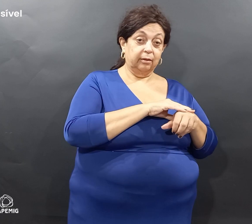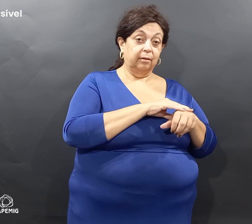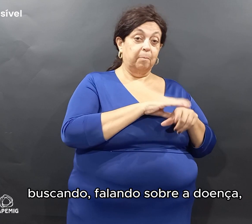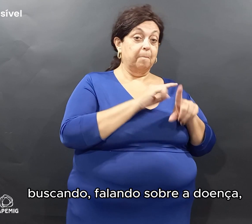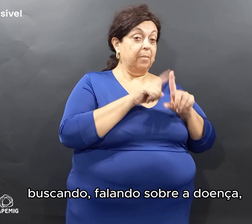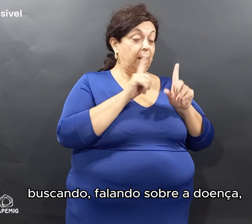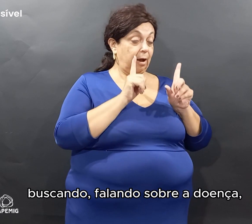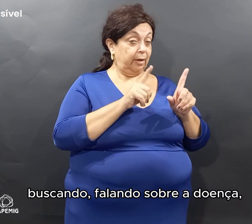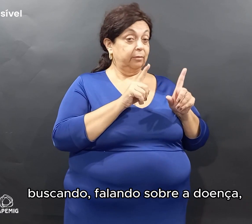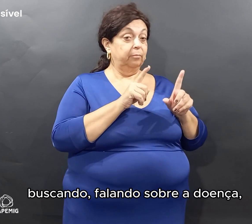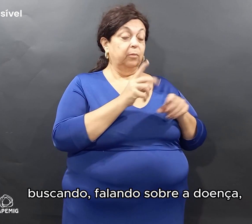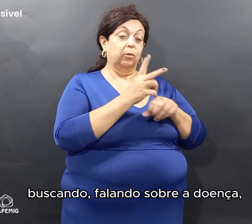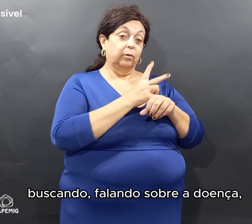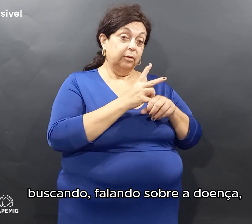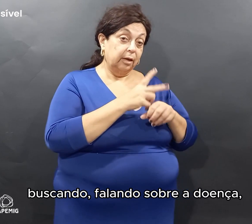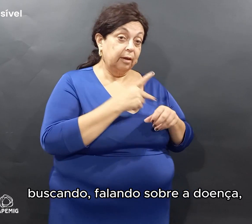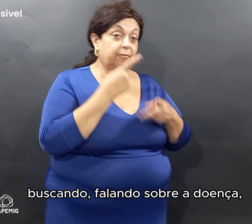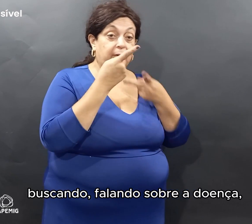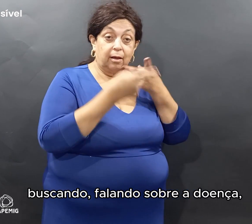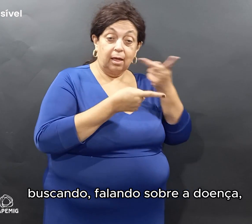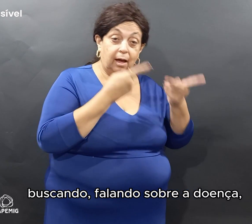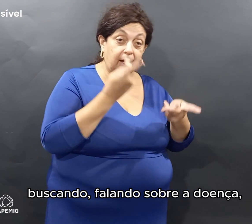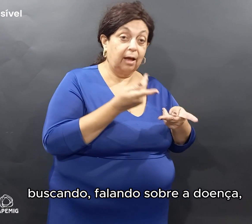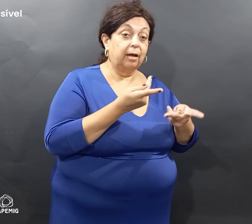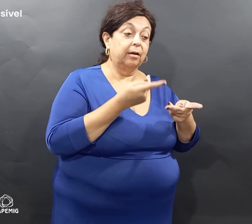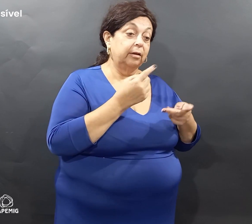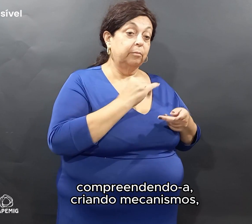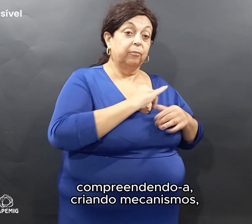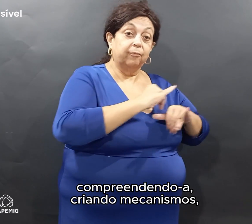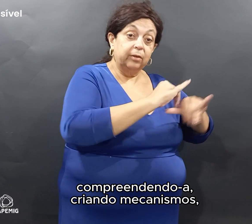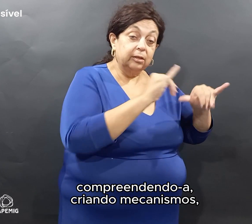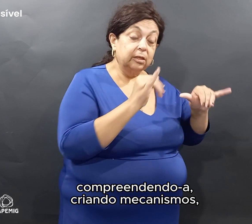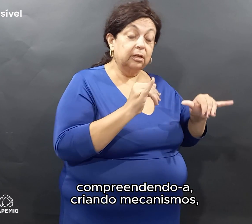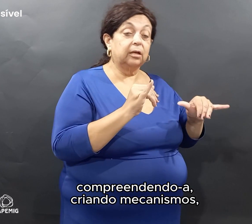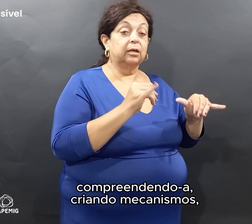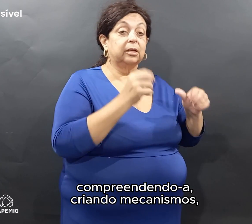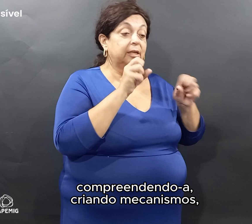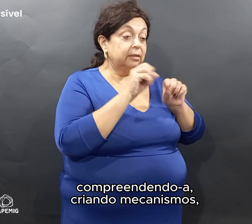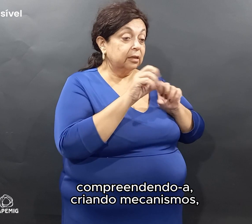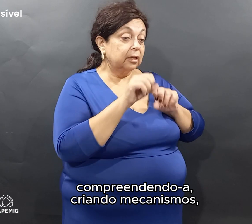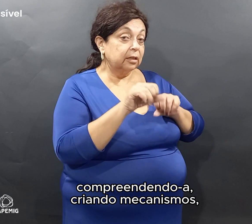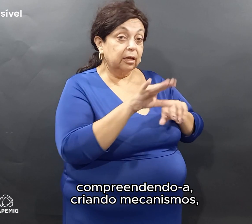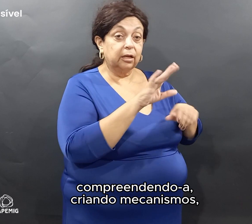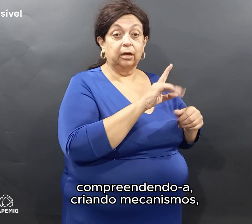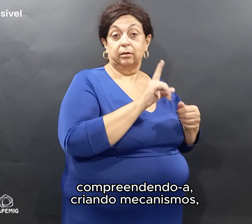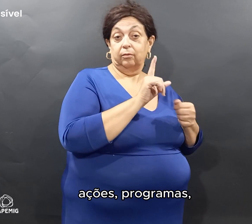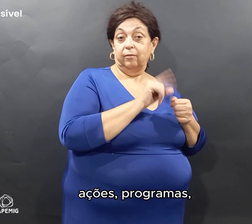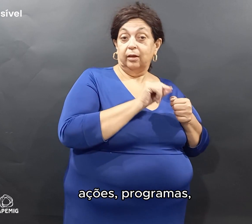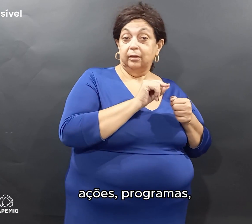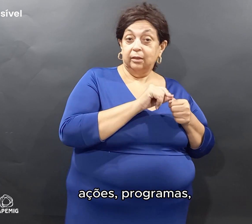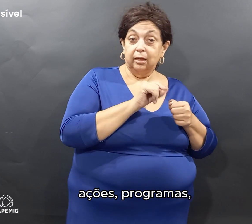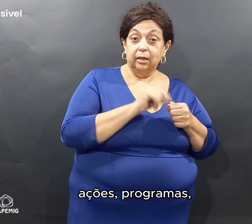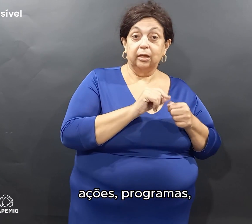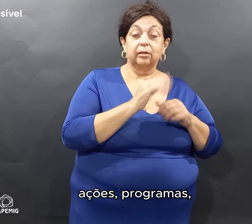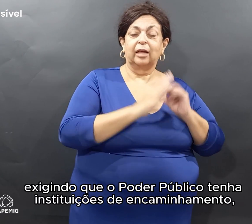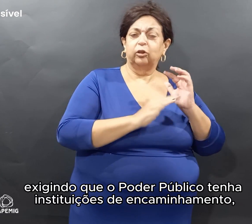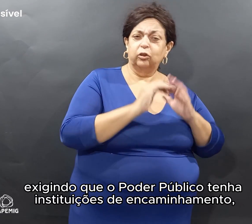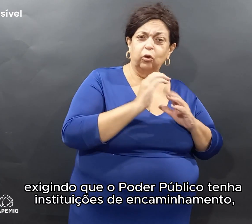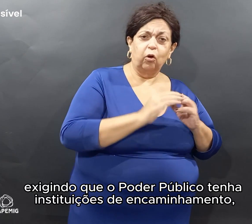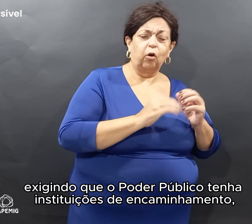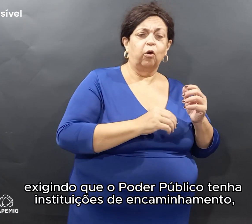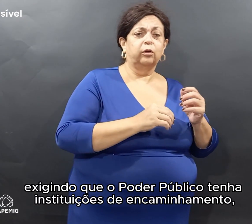isso, falando sobre a doença, compreendendo-a, criando mecanismos, ações,